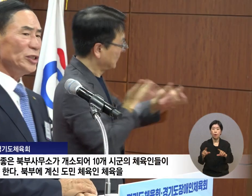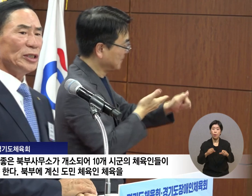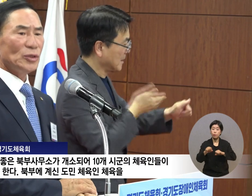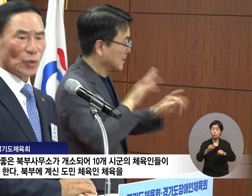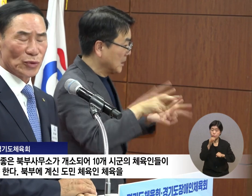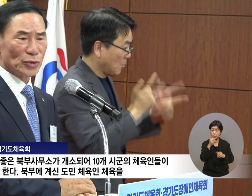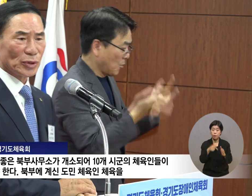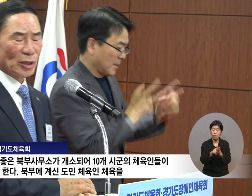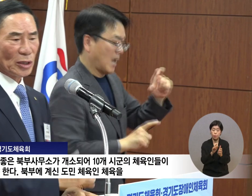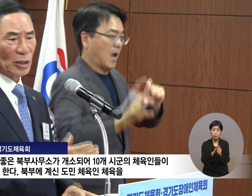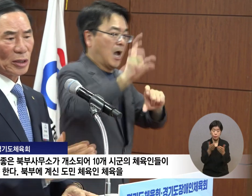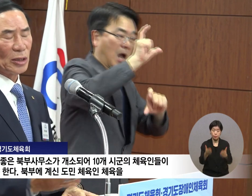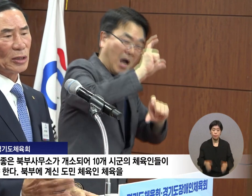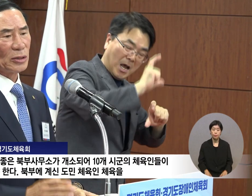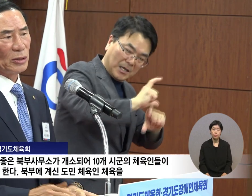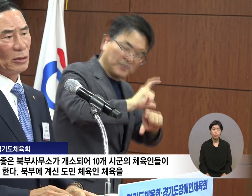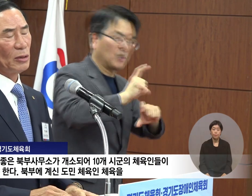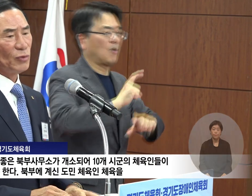지금보다 훨씬 좋은